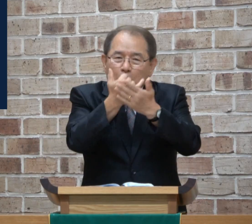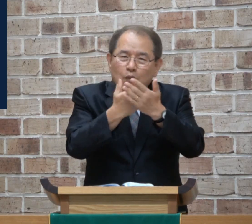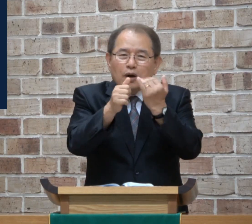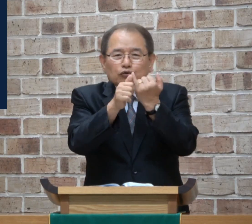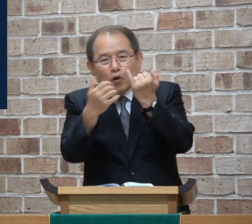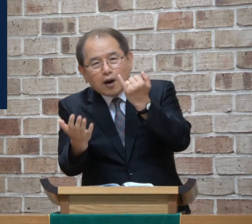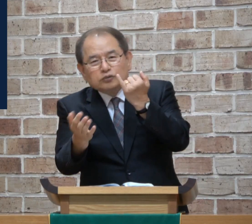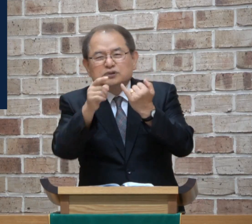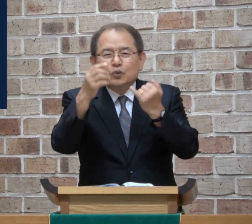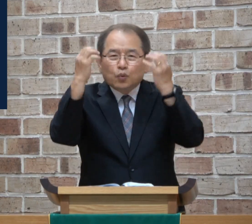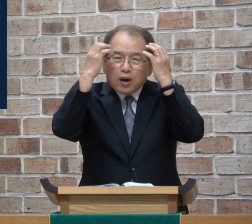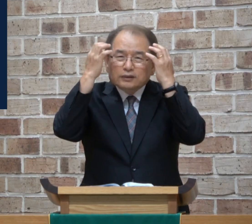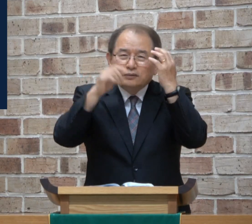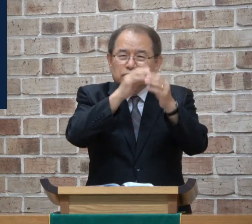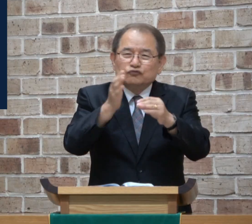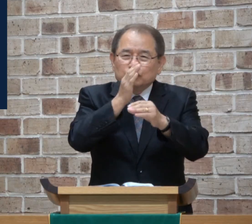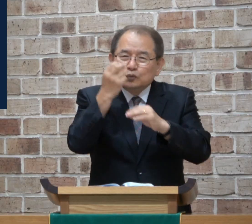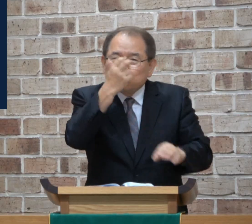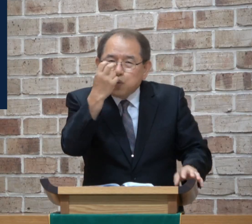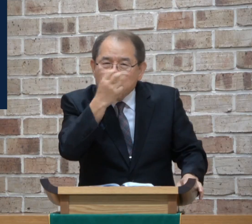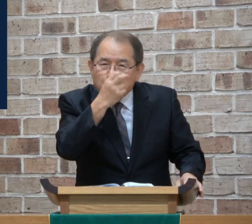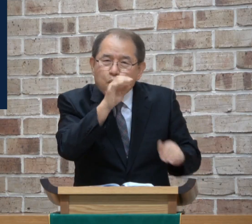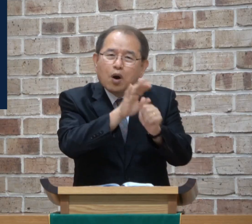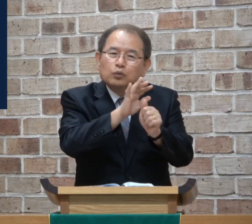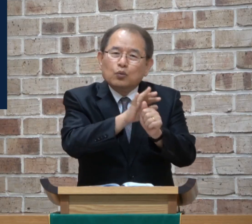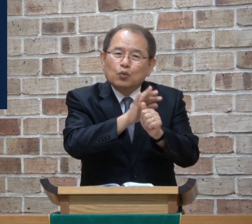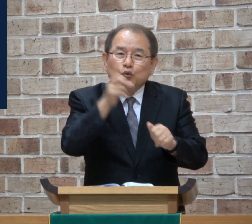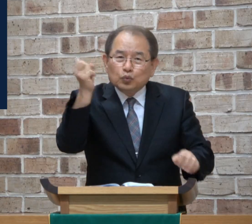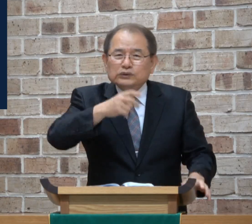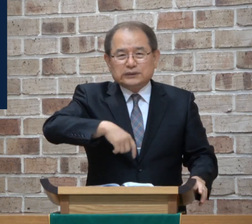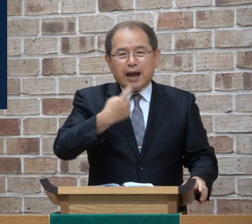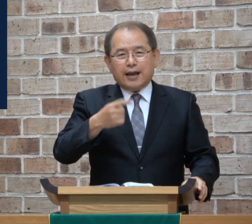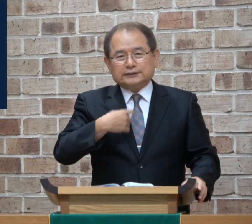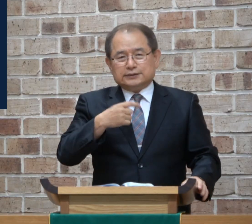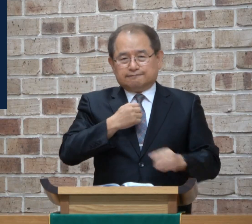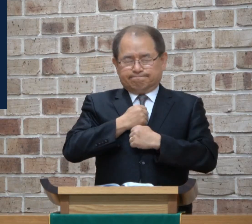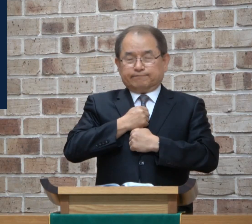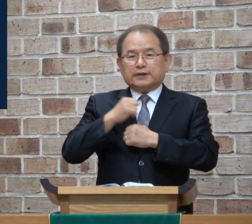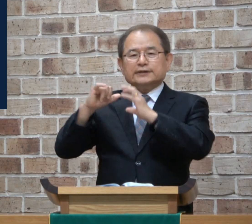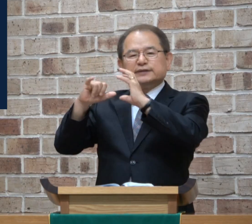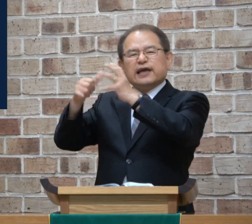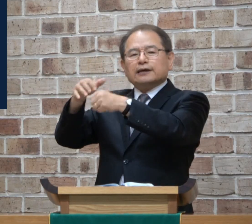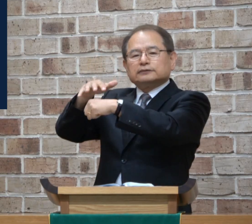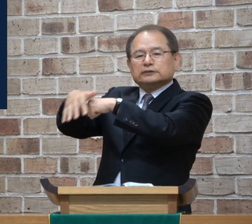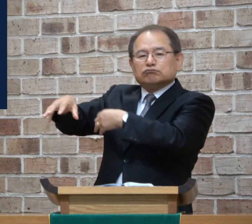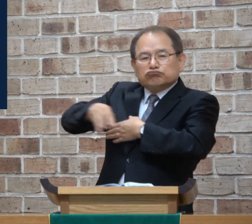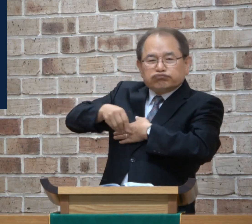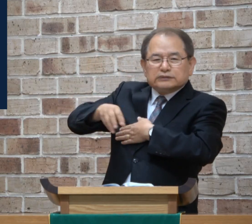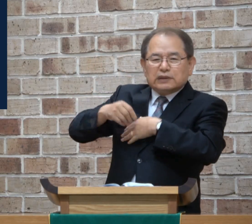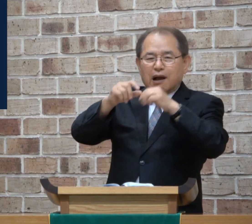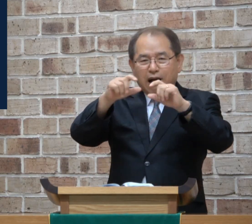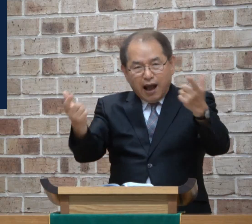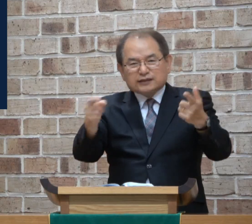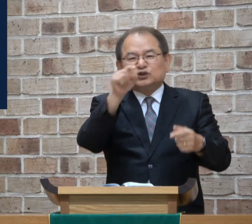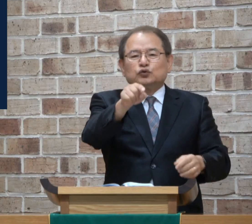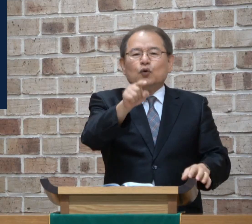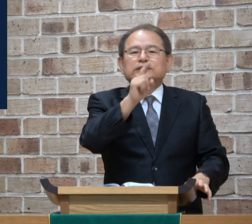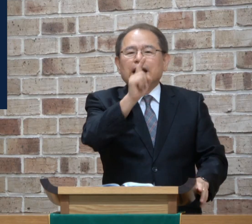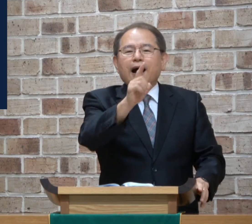고아와 가부를 그 환난 중에 돌보고 또 자기를 지켜 세속에 물들지 아니하는 그것이니라.